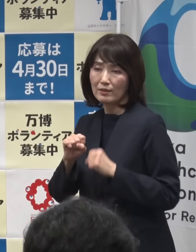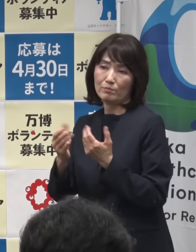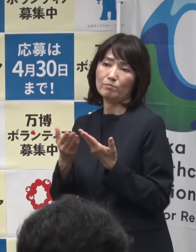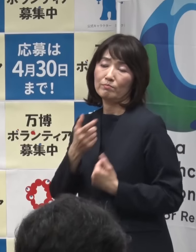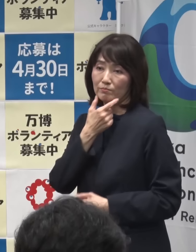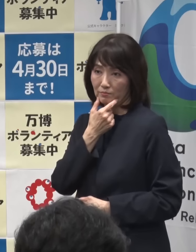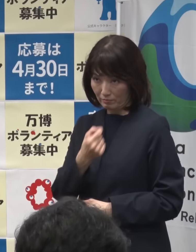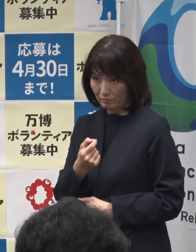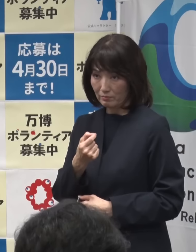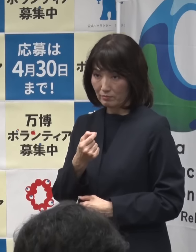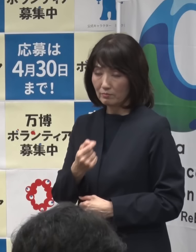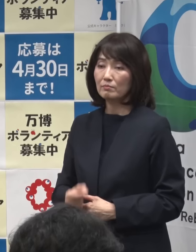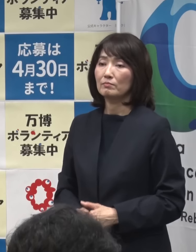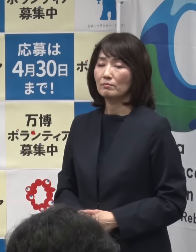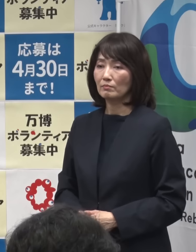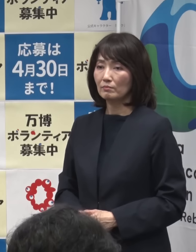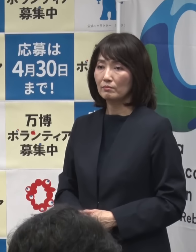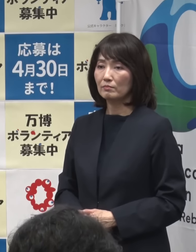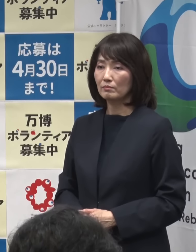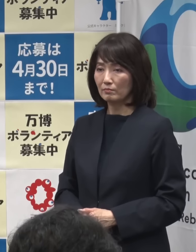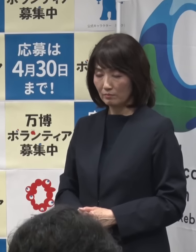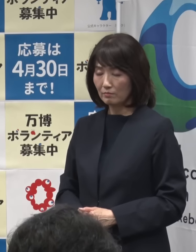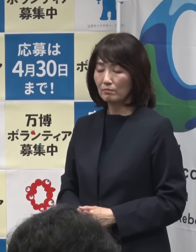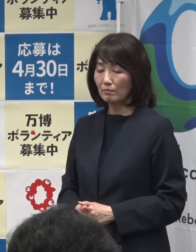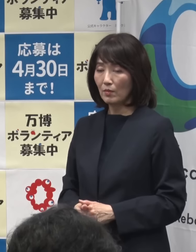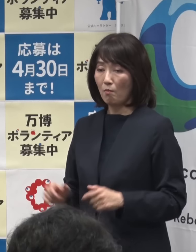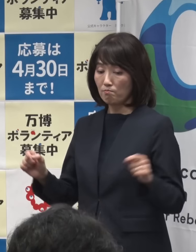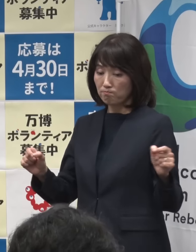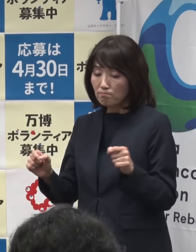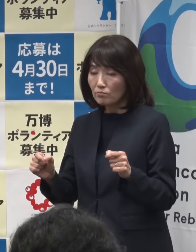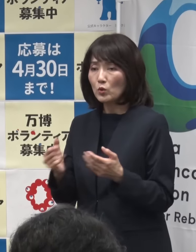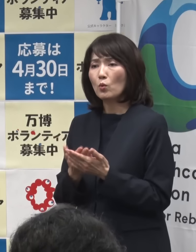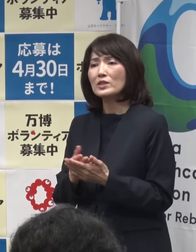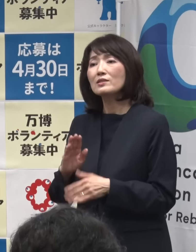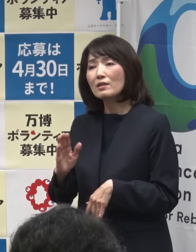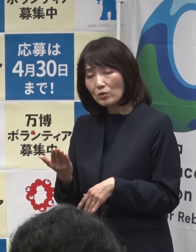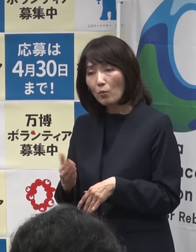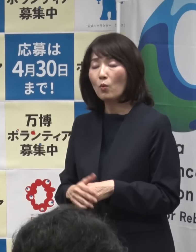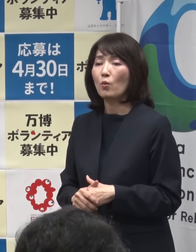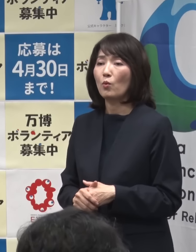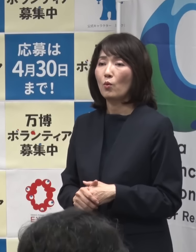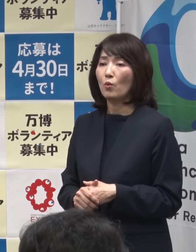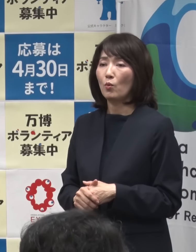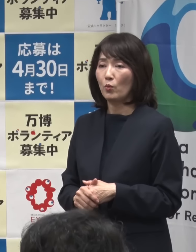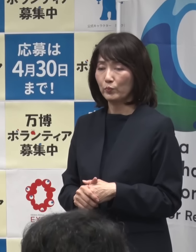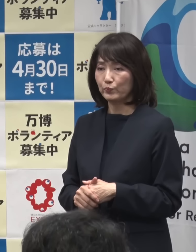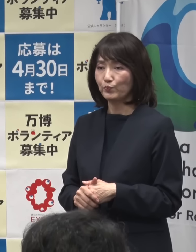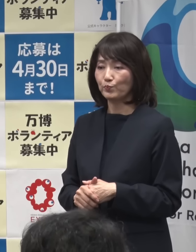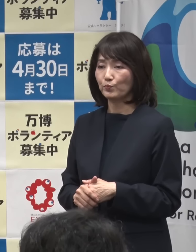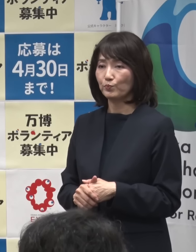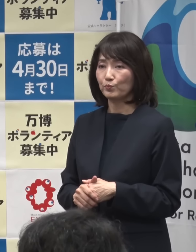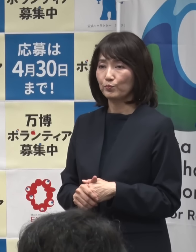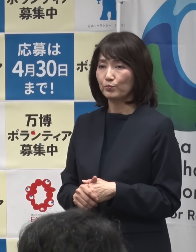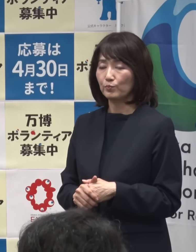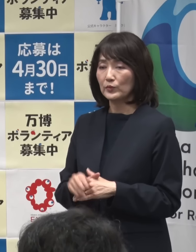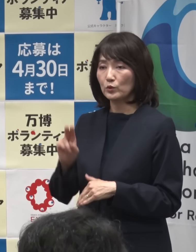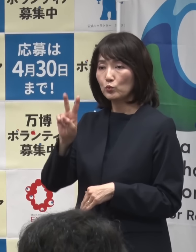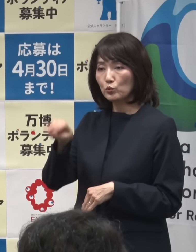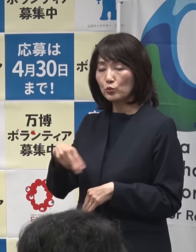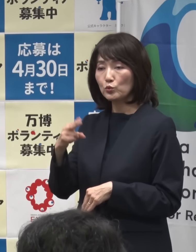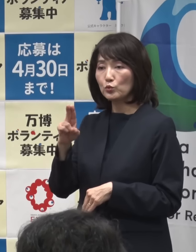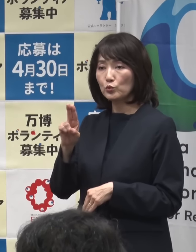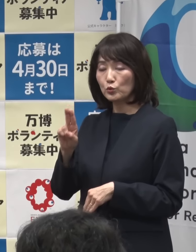が僕の基本的な考え方です。一日も早くやってもらいたいのはもう間違いないんですけど、まあ、結局結果この雨竜洞の駅舎